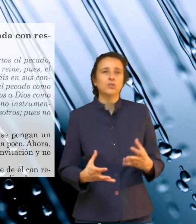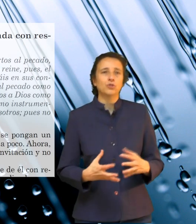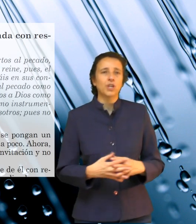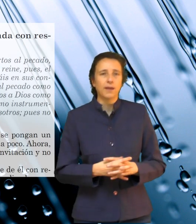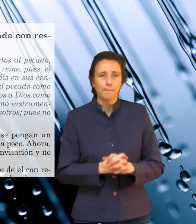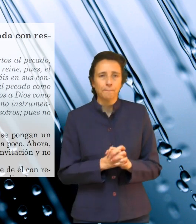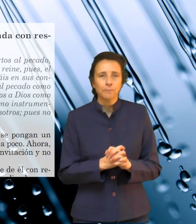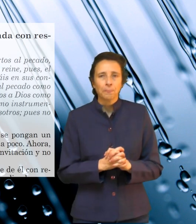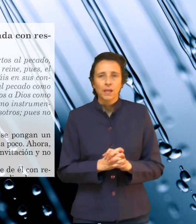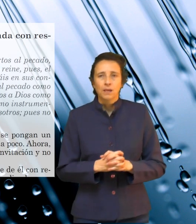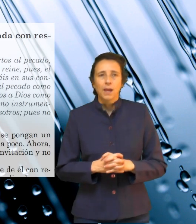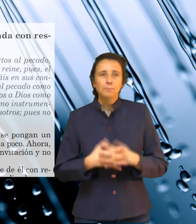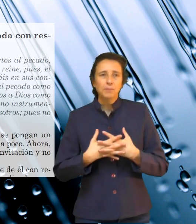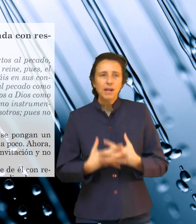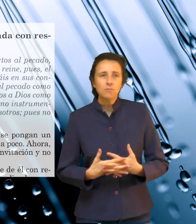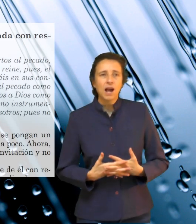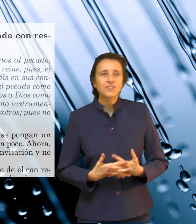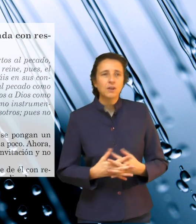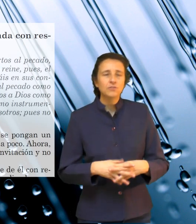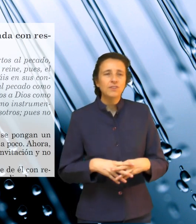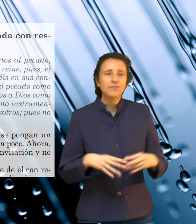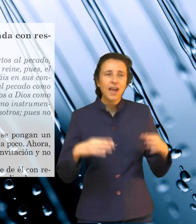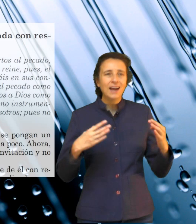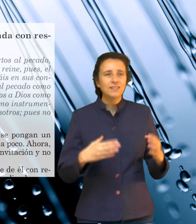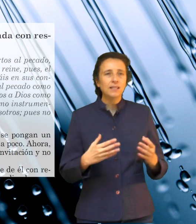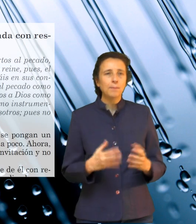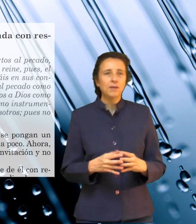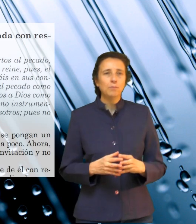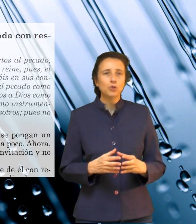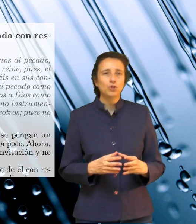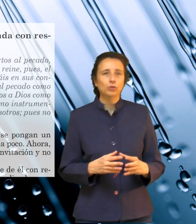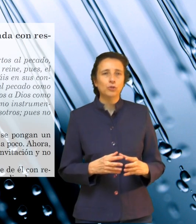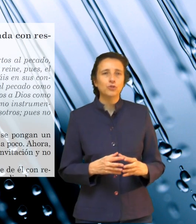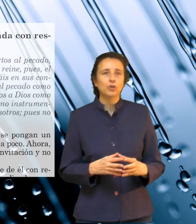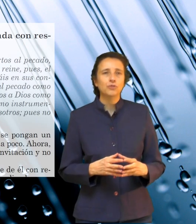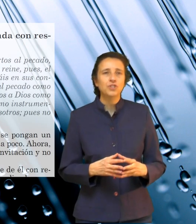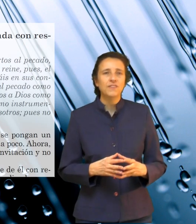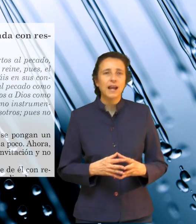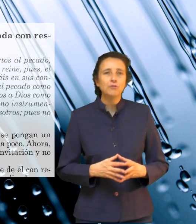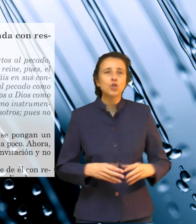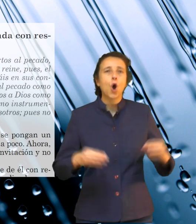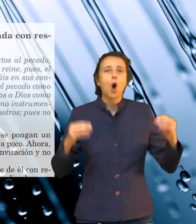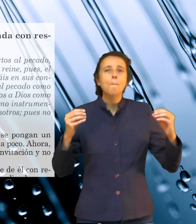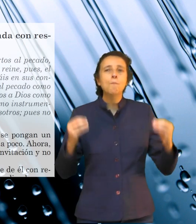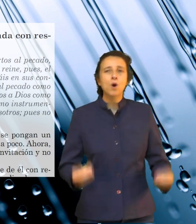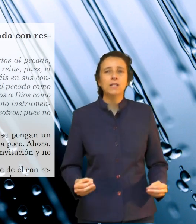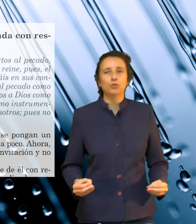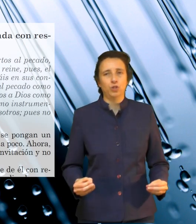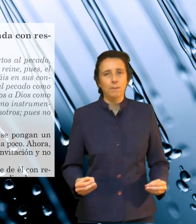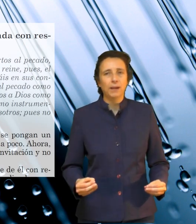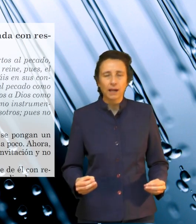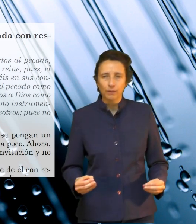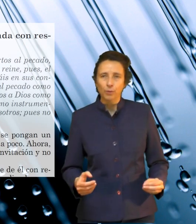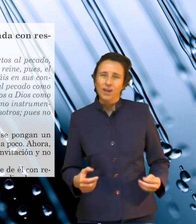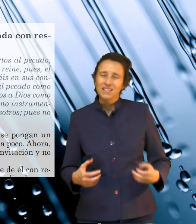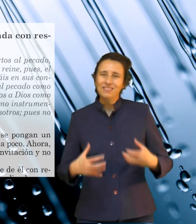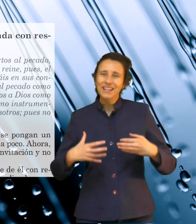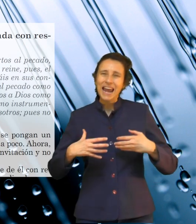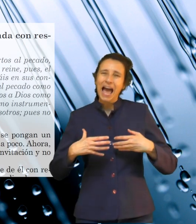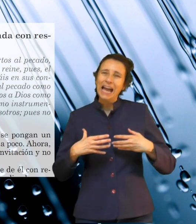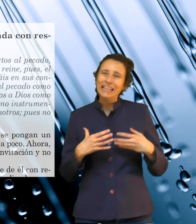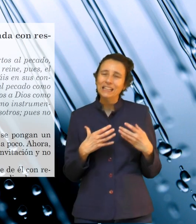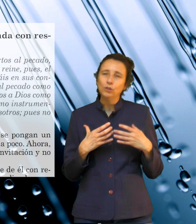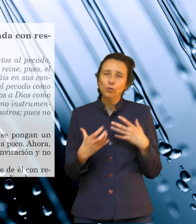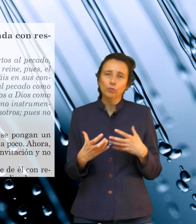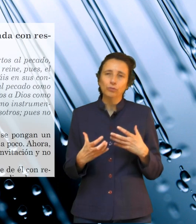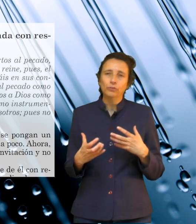este proceso se da. En primer lugar, se nos dice: así también vosotros consideraos muertos al pecado. Es